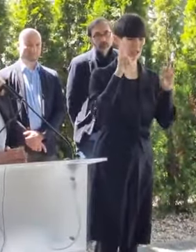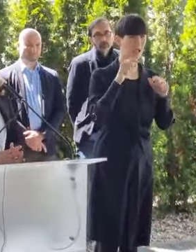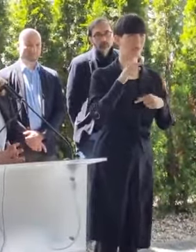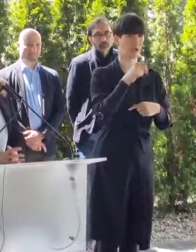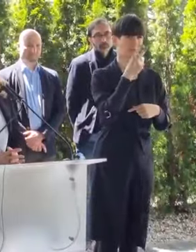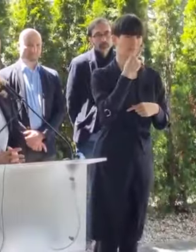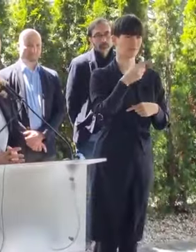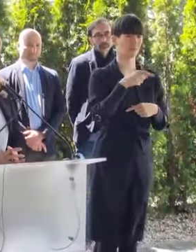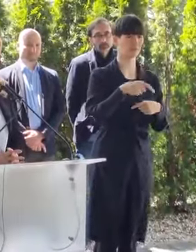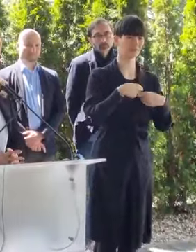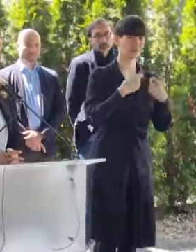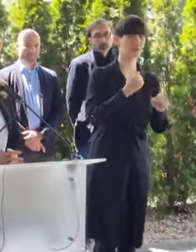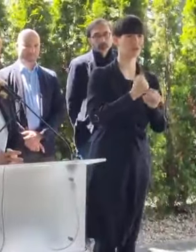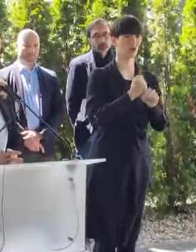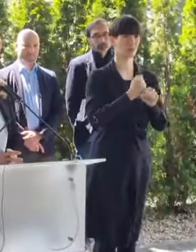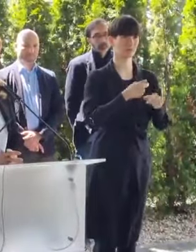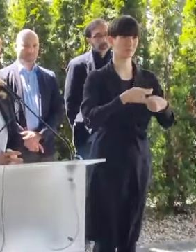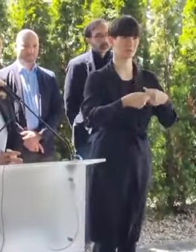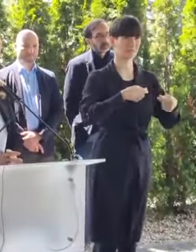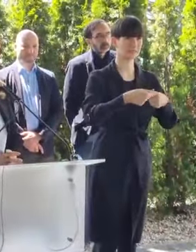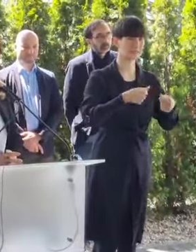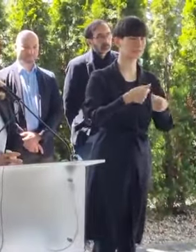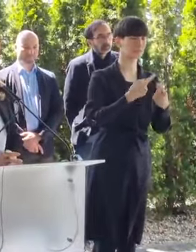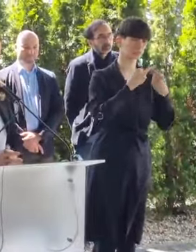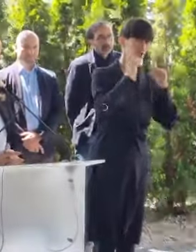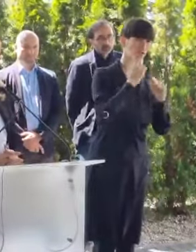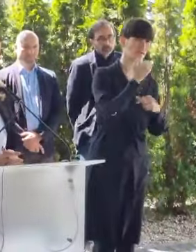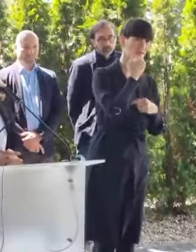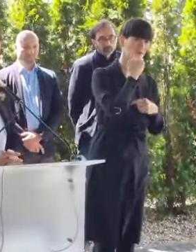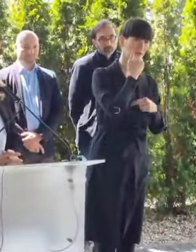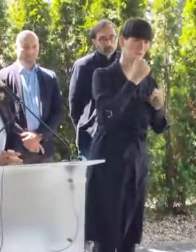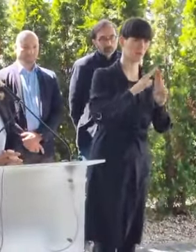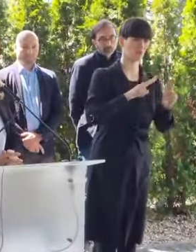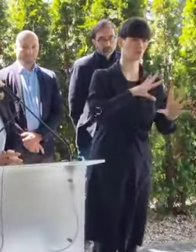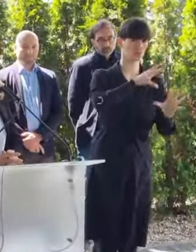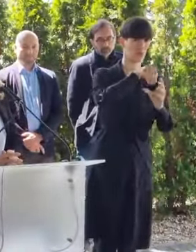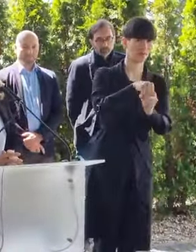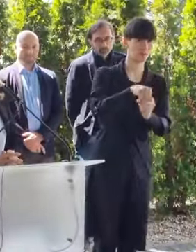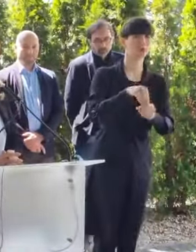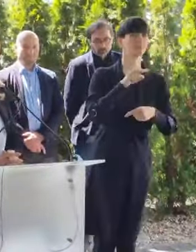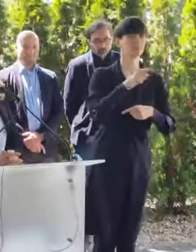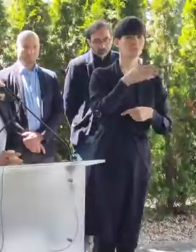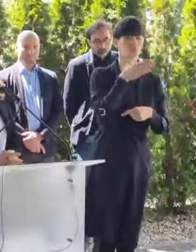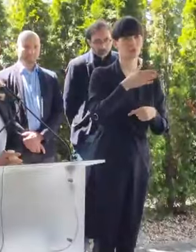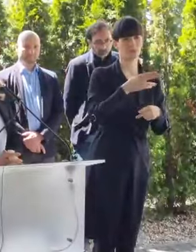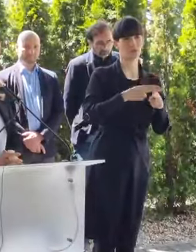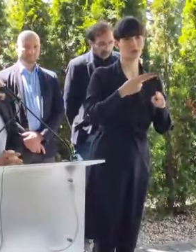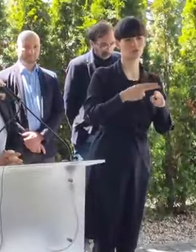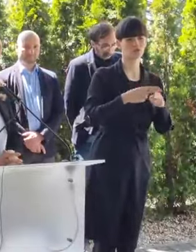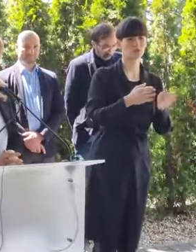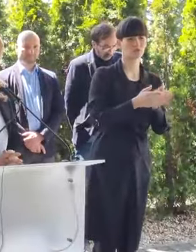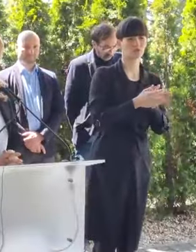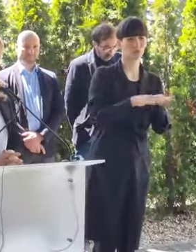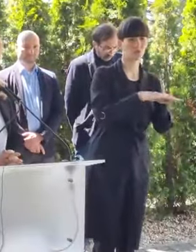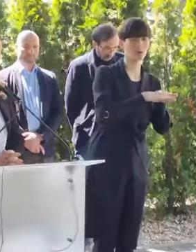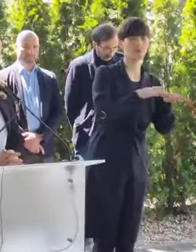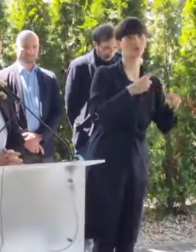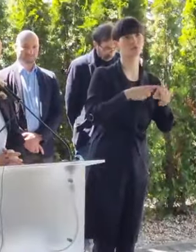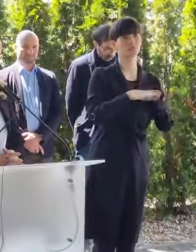zámer aj pre zaujímavý, aj pre slovenské firmy. A na tom, o tom najskôr budem hovoriť s premiérom a s ministrom